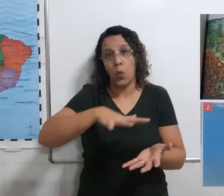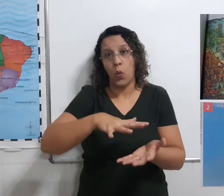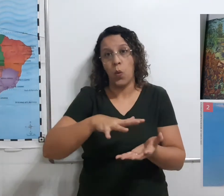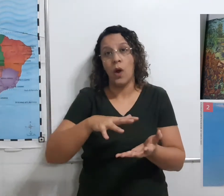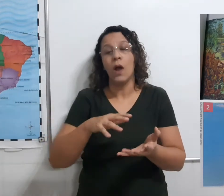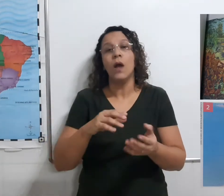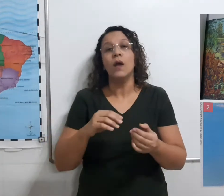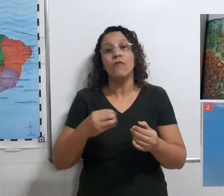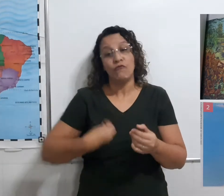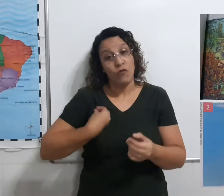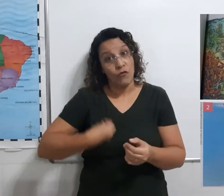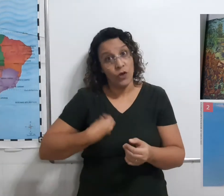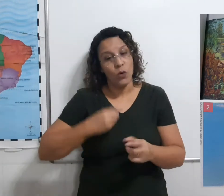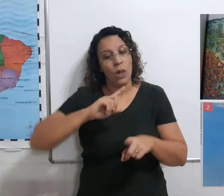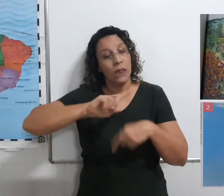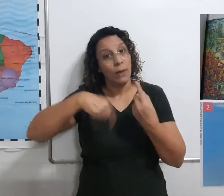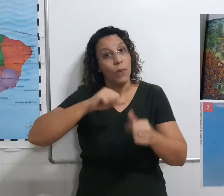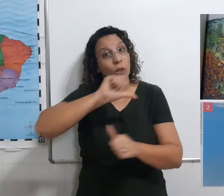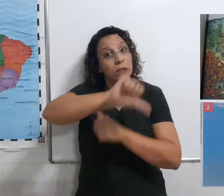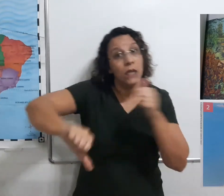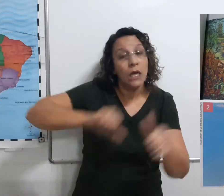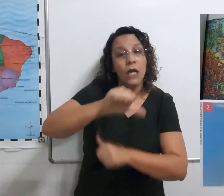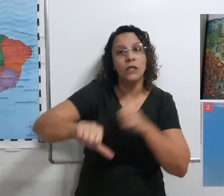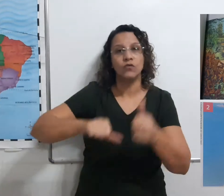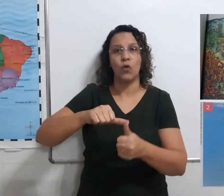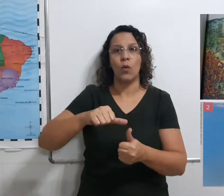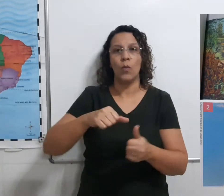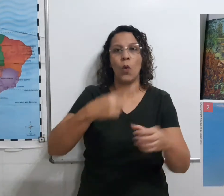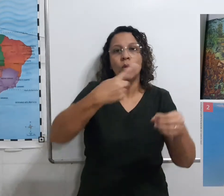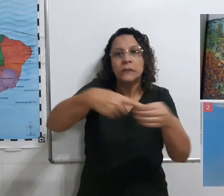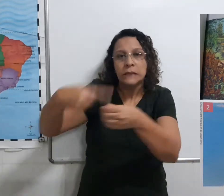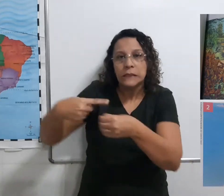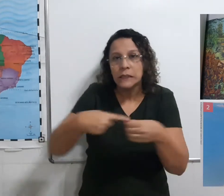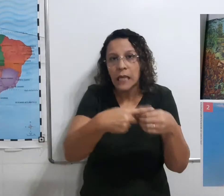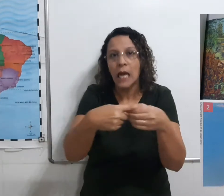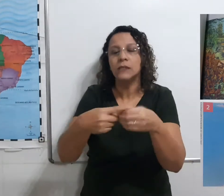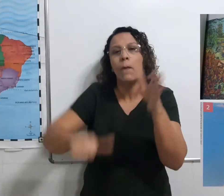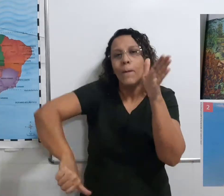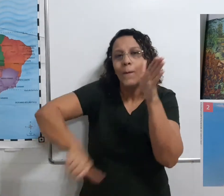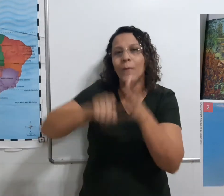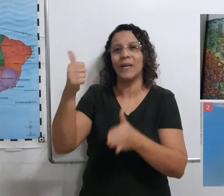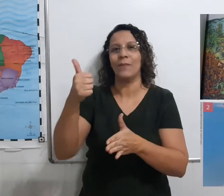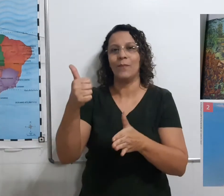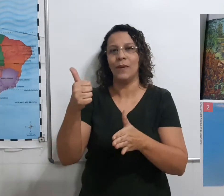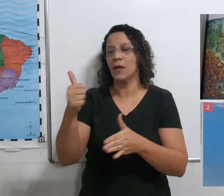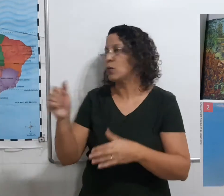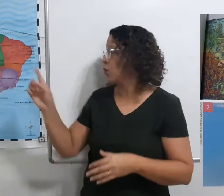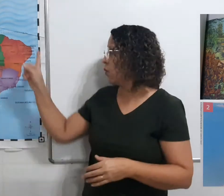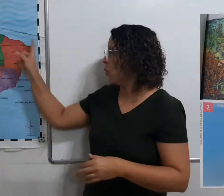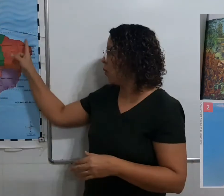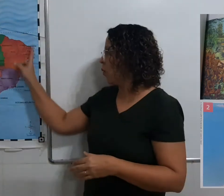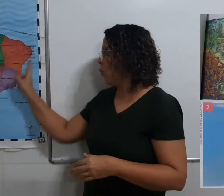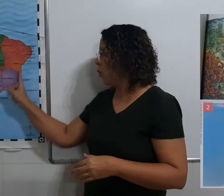transformaram depois em cidades, foram instalados nessa parte do território.